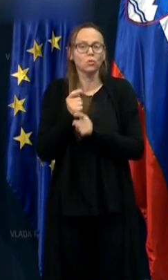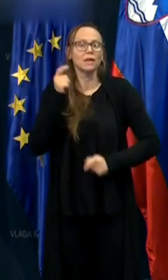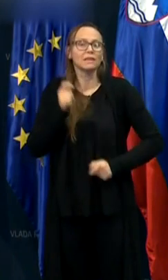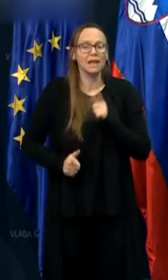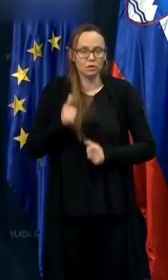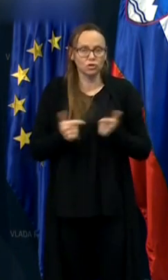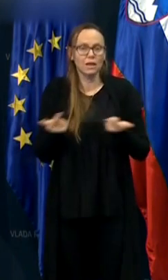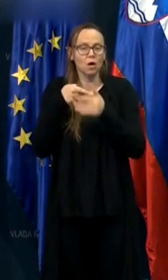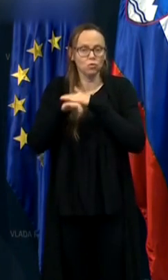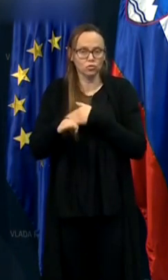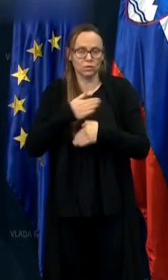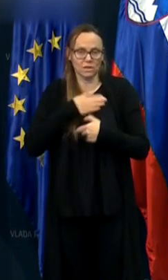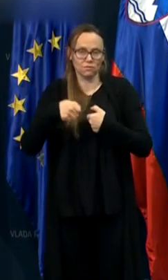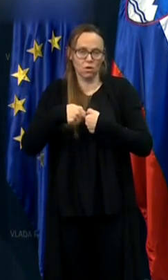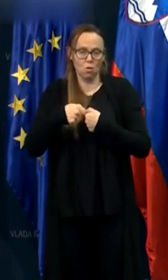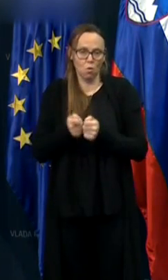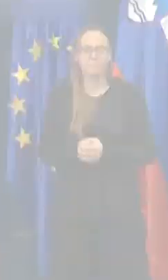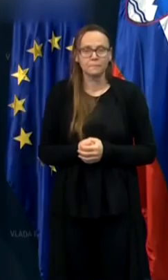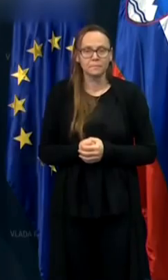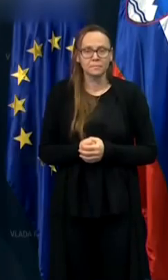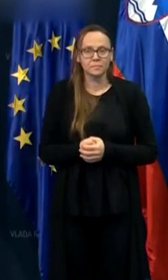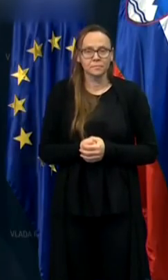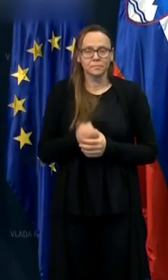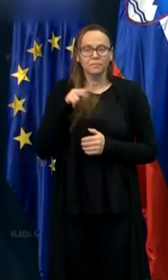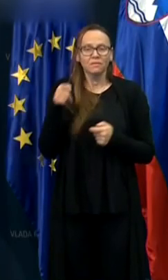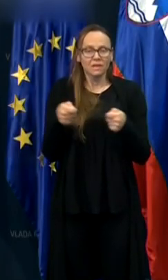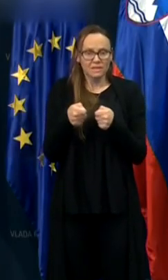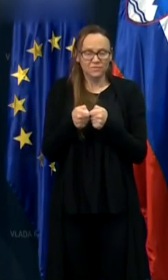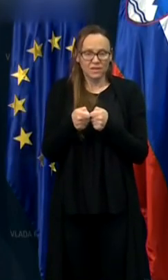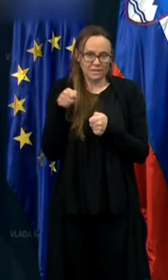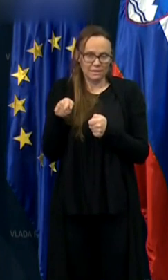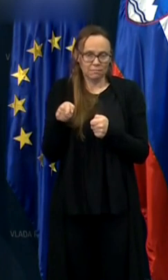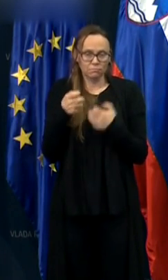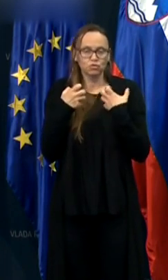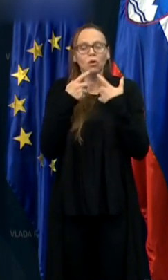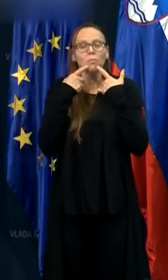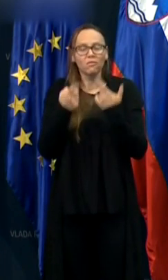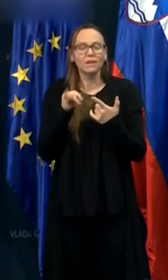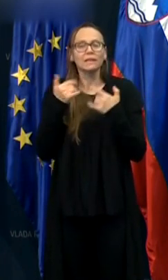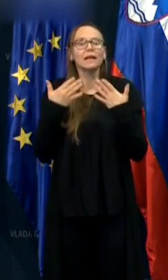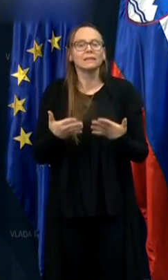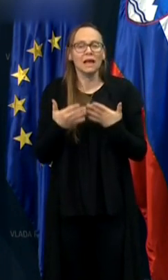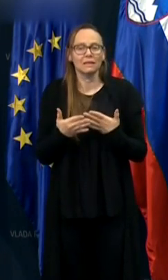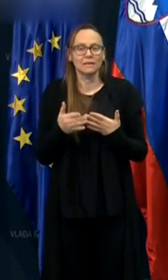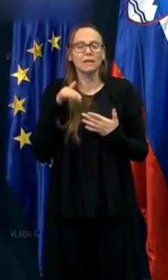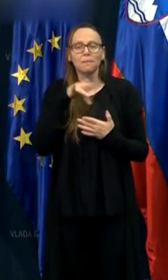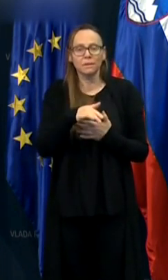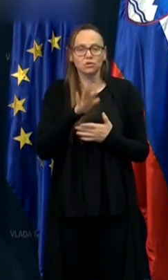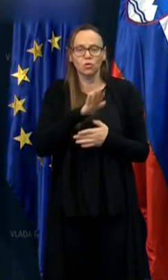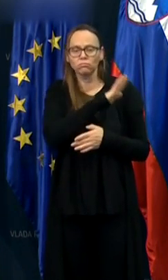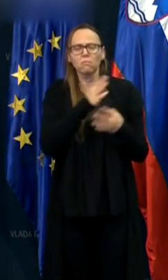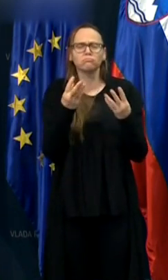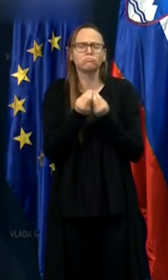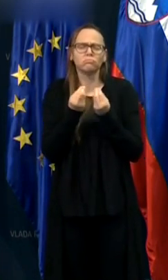lahko znotraj lastne občine. V tej zvezi bi želel povedati, da je danes prišlo na nas